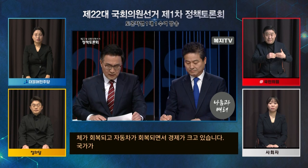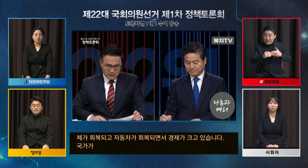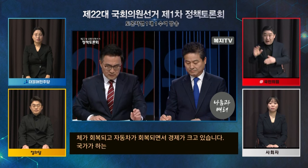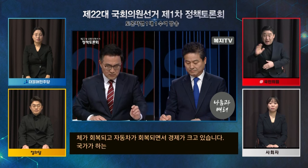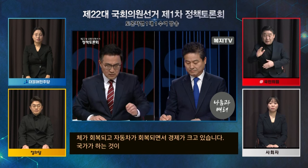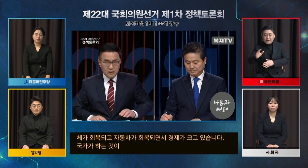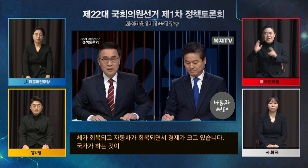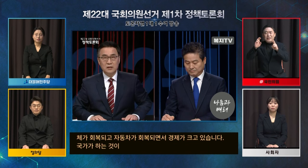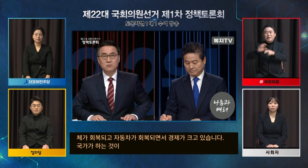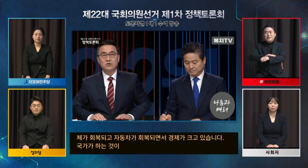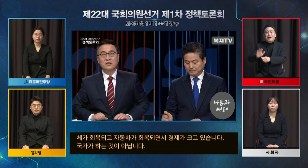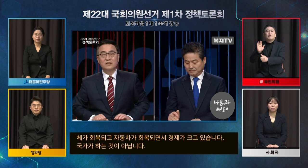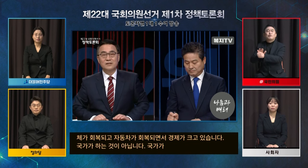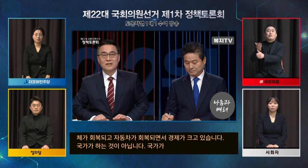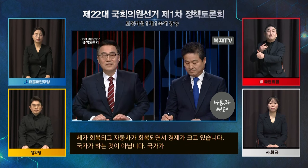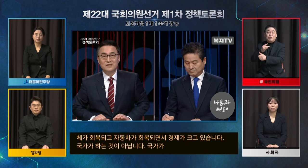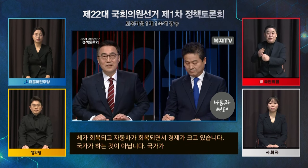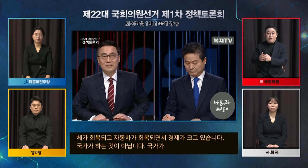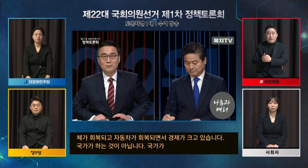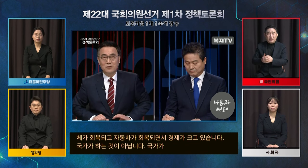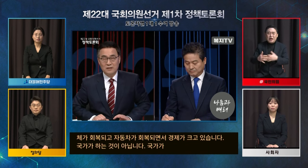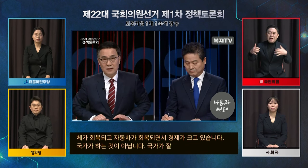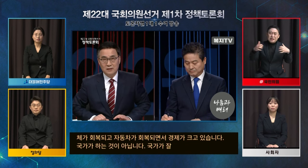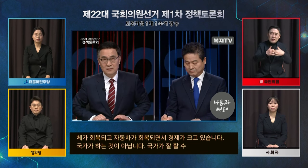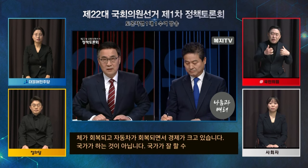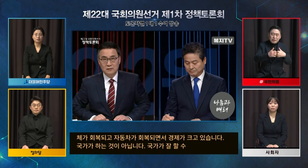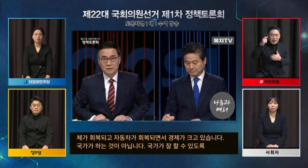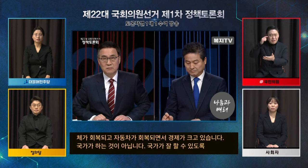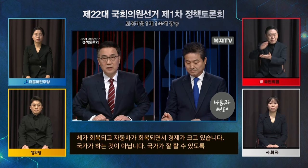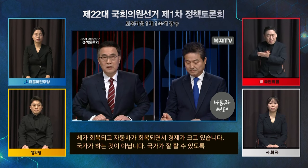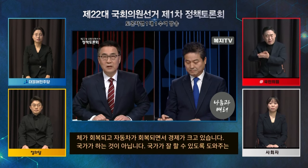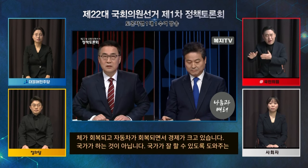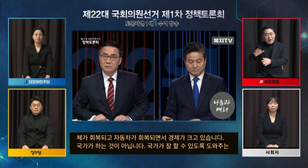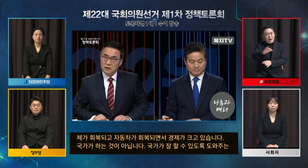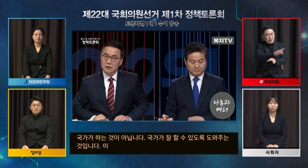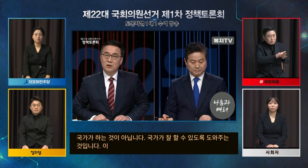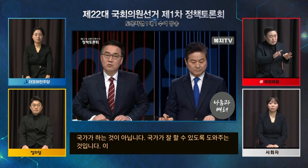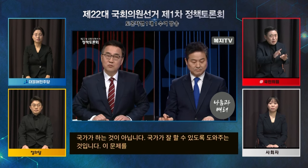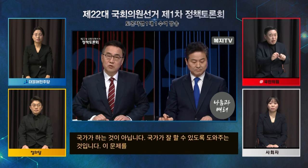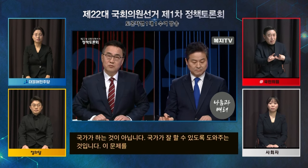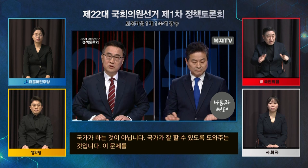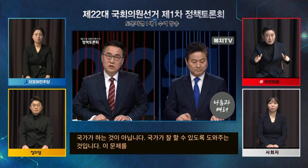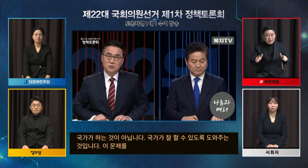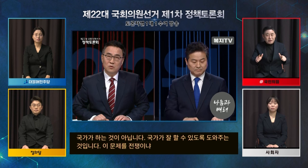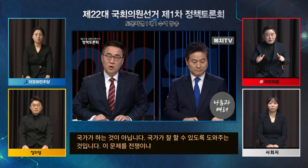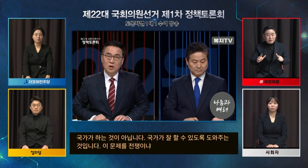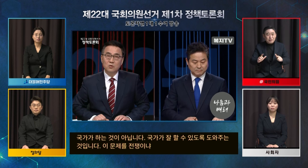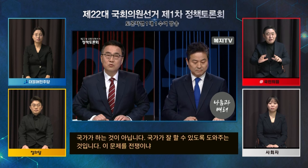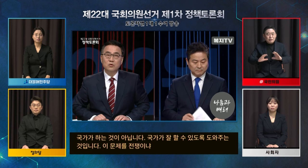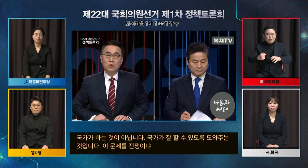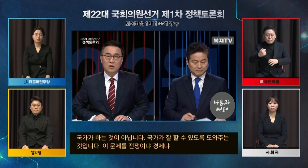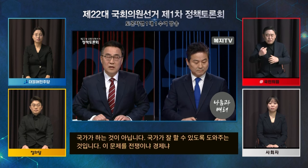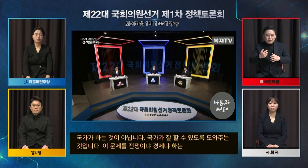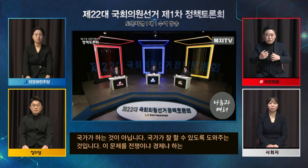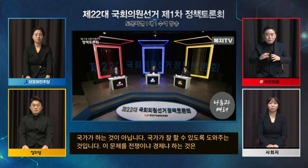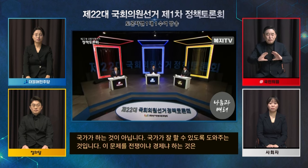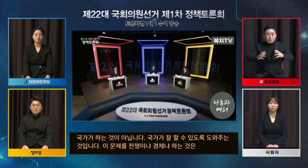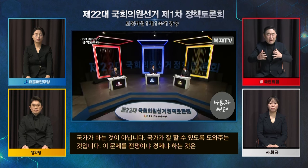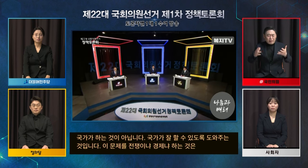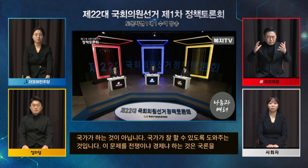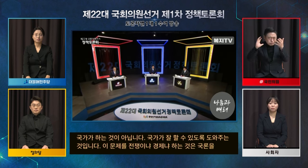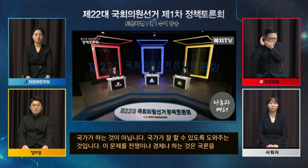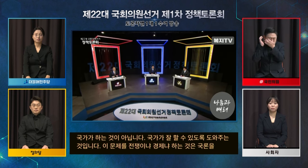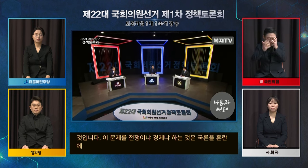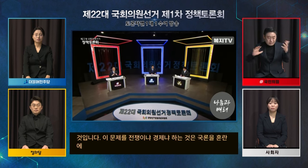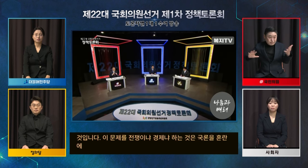일입니다. 그래서 이 문제를 전쟁이냐 평화냐 경제냐 하는 것은 정말 그야말로 국론을 분열시키고 국론을 혼란에 빠지게 하는